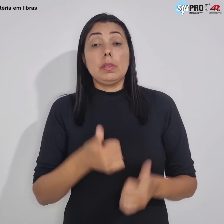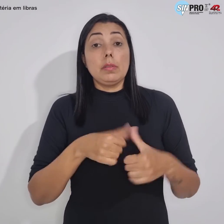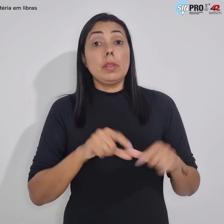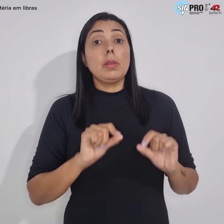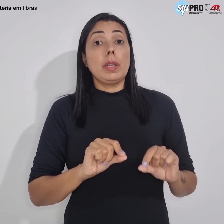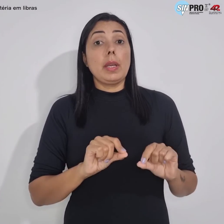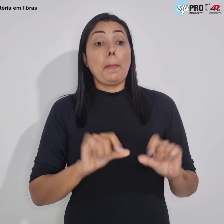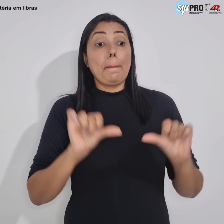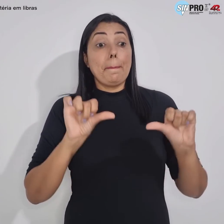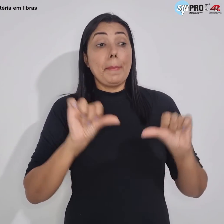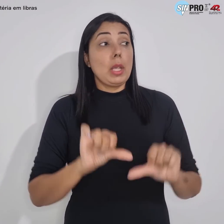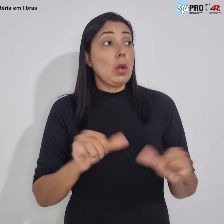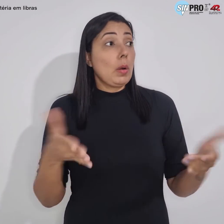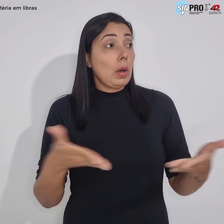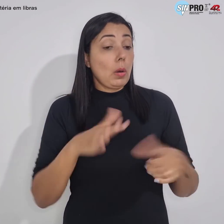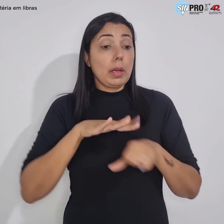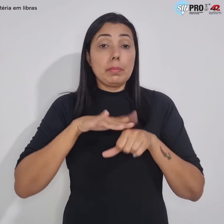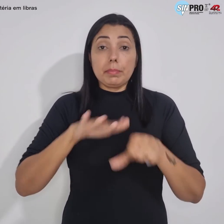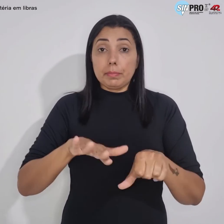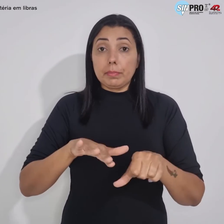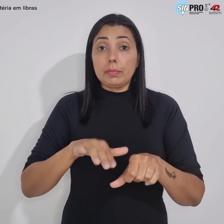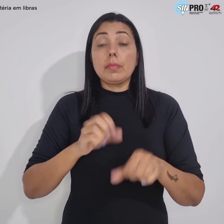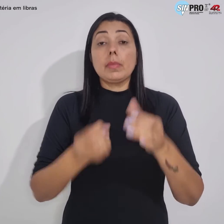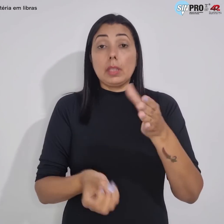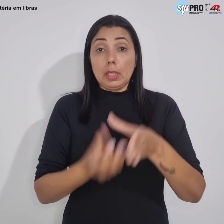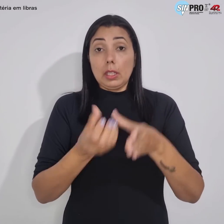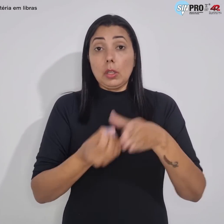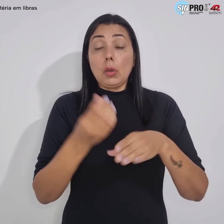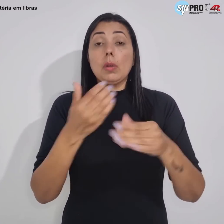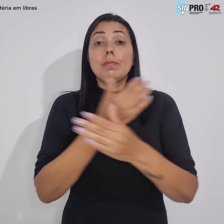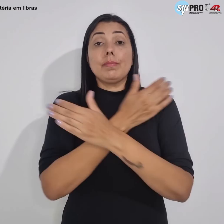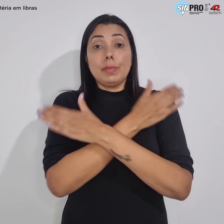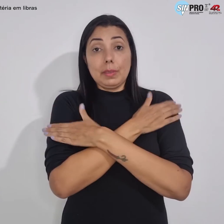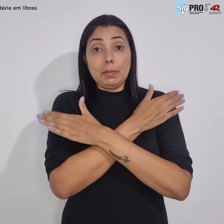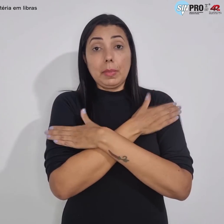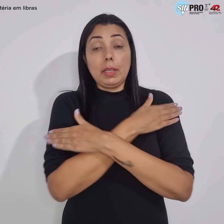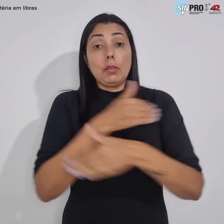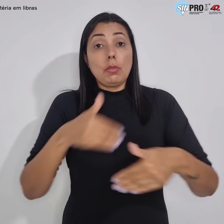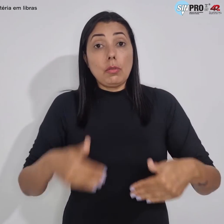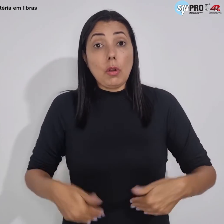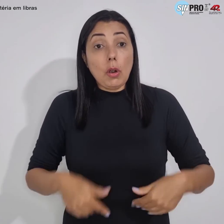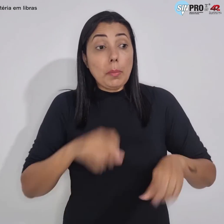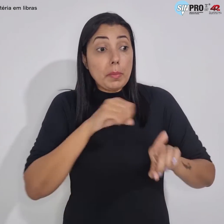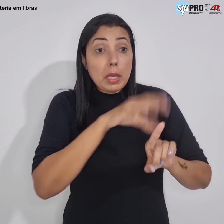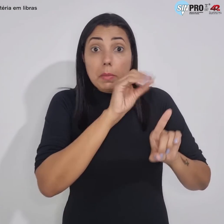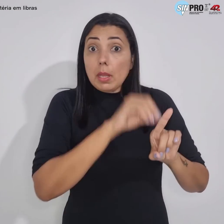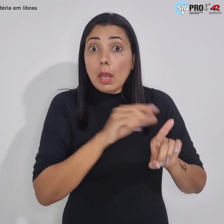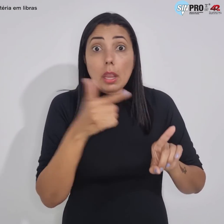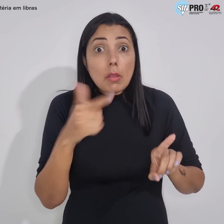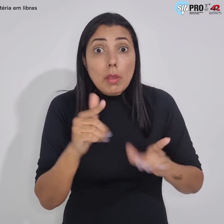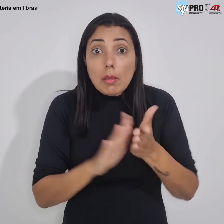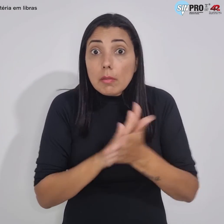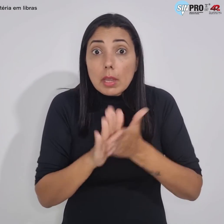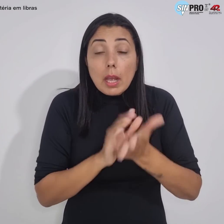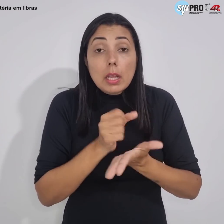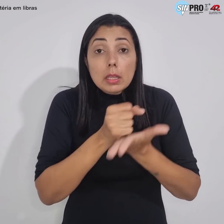ainda mais grave na pandemia, que gerou desemprego, fome, miséria e não teve a assistência